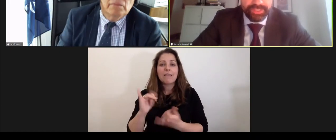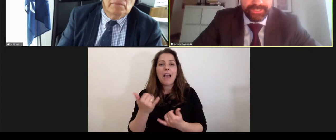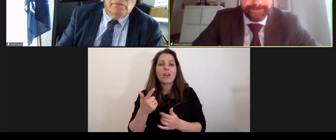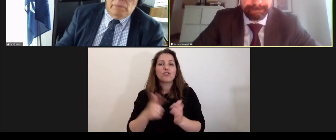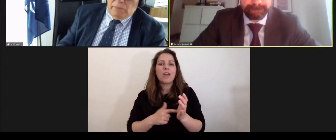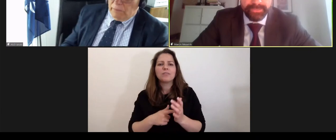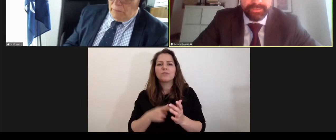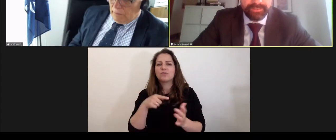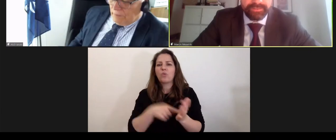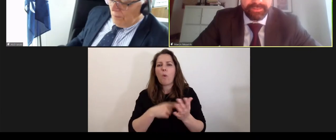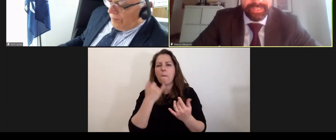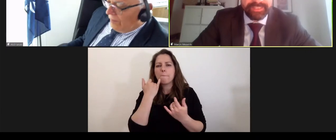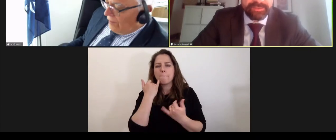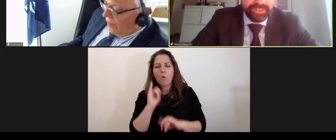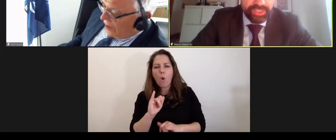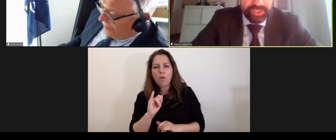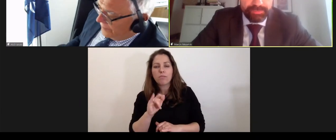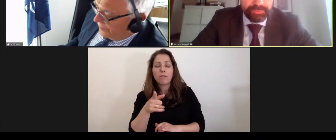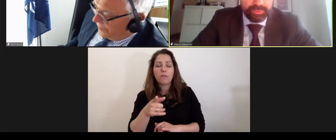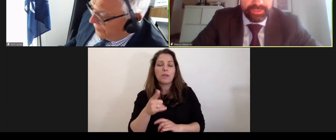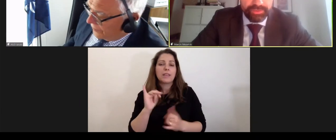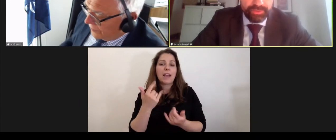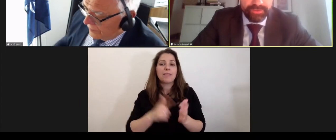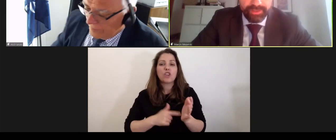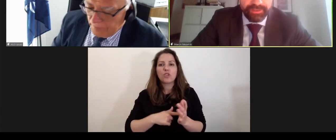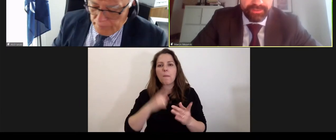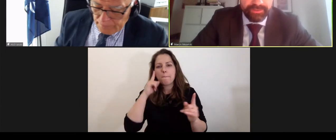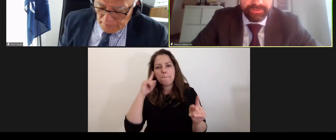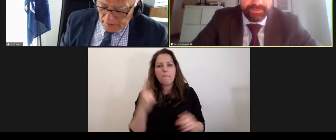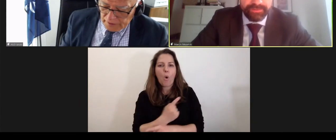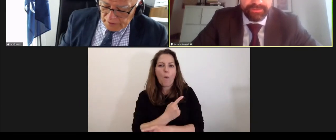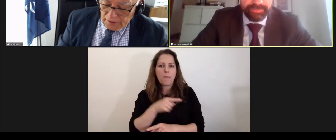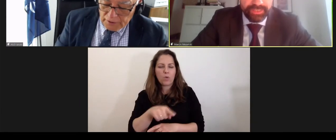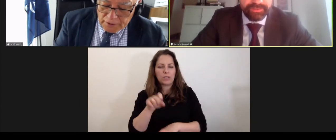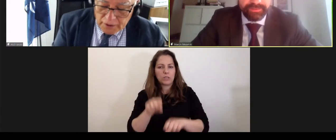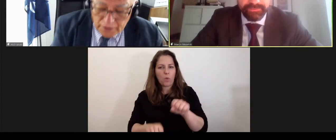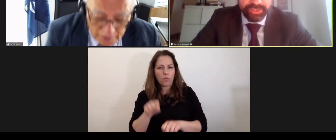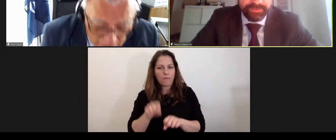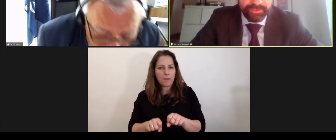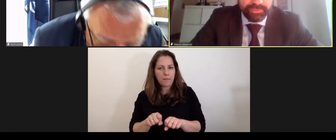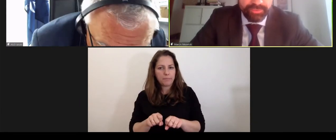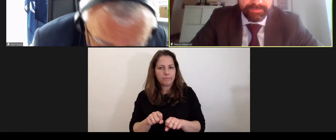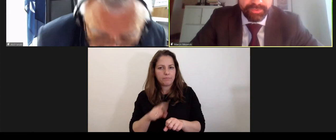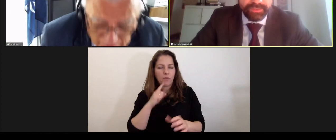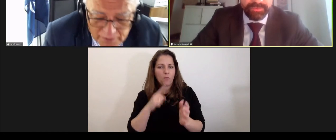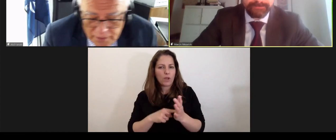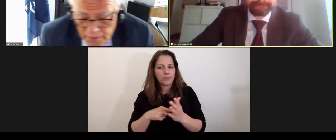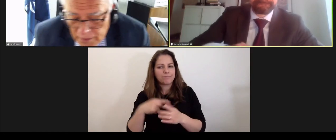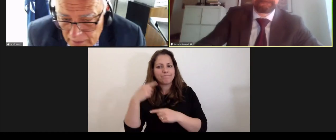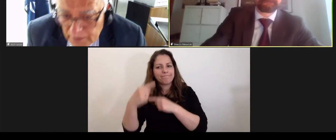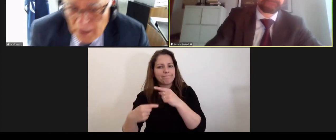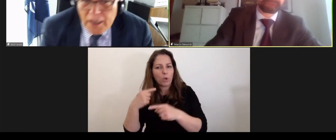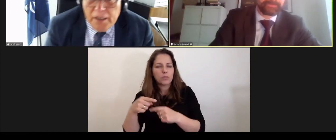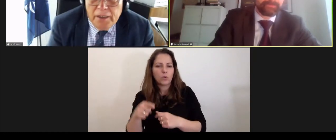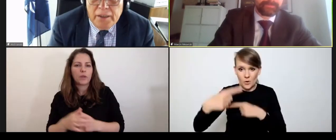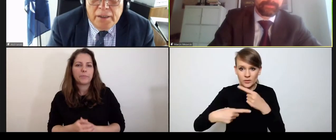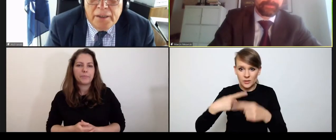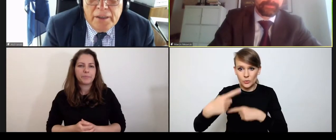tego dochodzi i jakie są najczęstsze pomyłki sądowe właśnie w toku tej procedury.